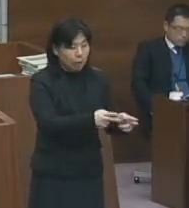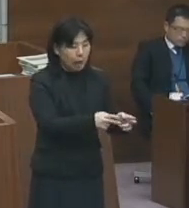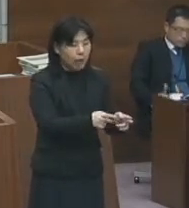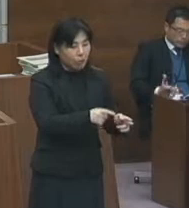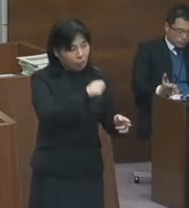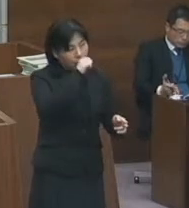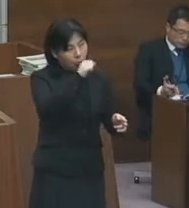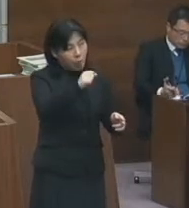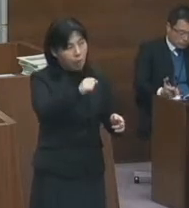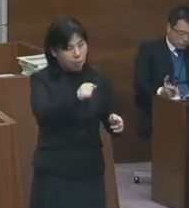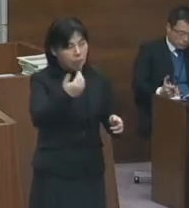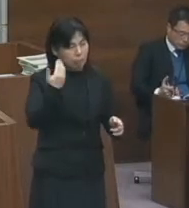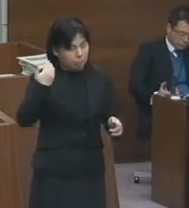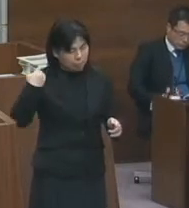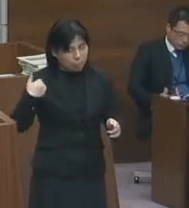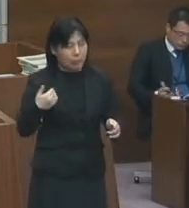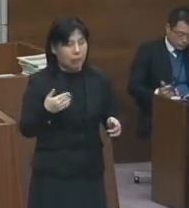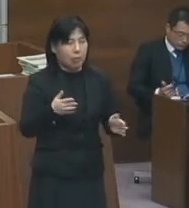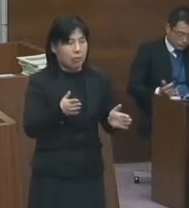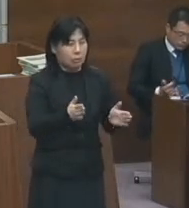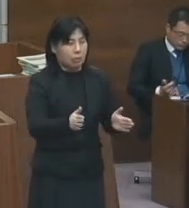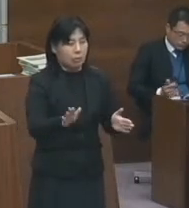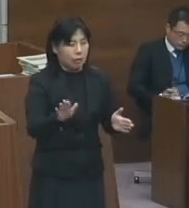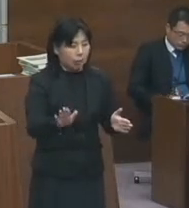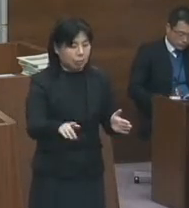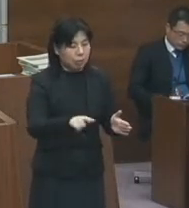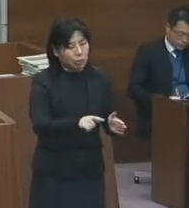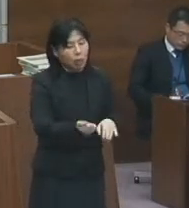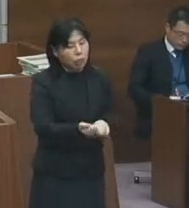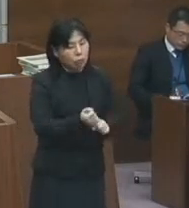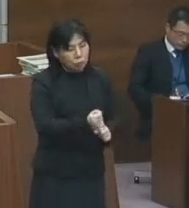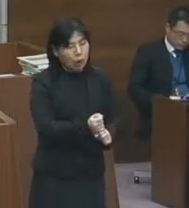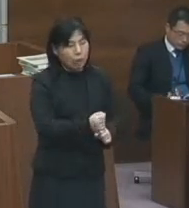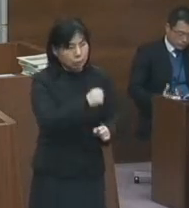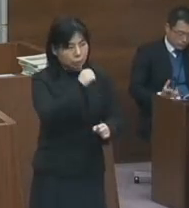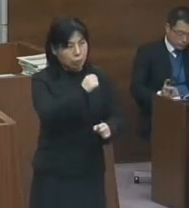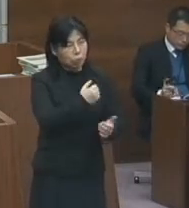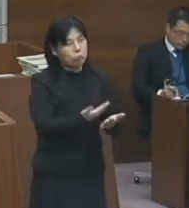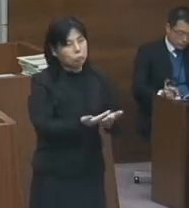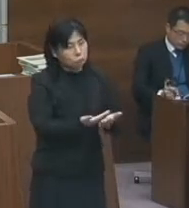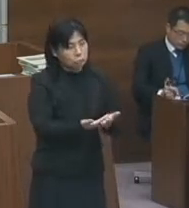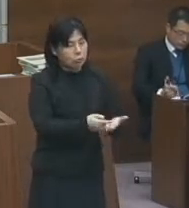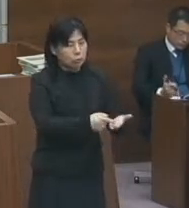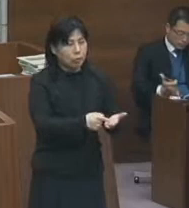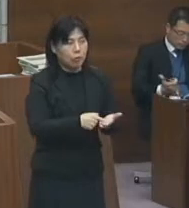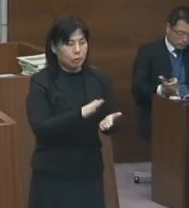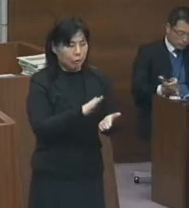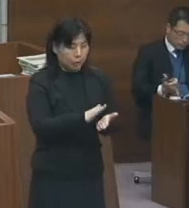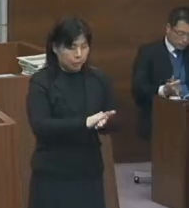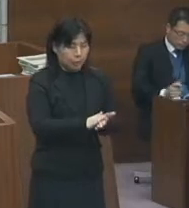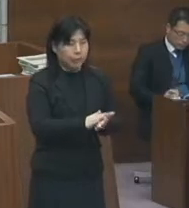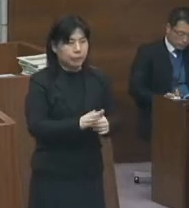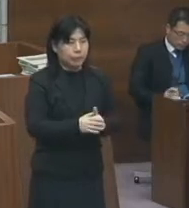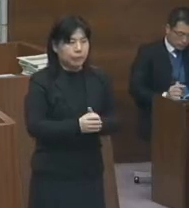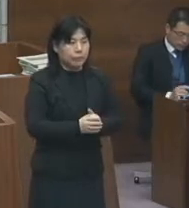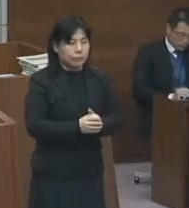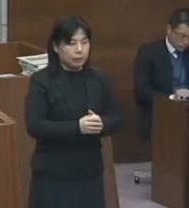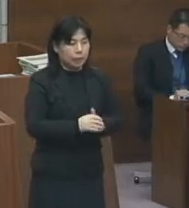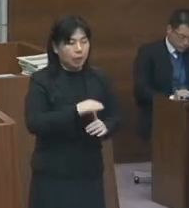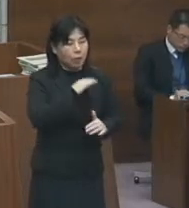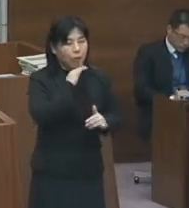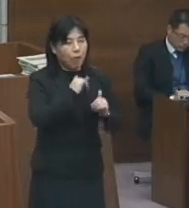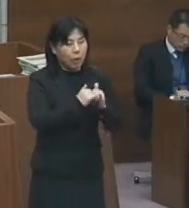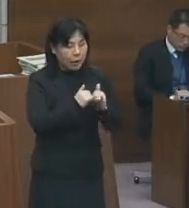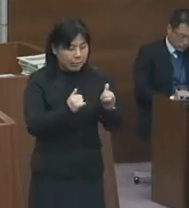た時期もありました。いずれも復活充実を求める声が多く、私たちのもとに寄せられています。高齢者